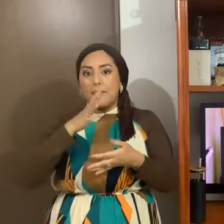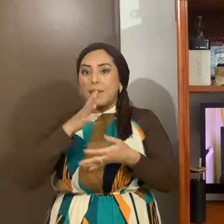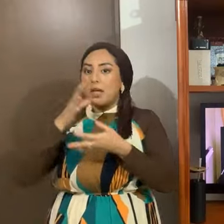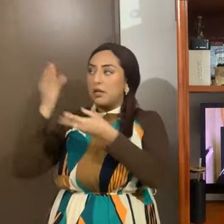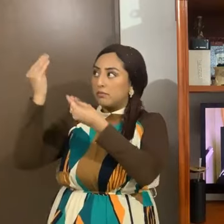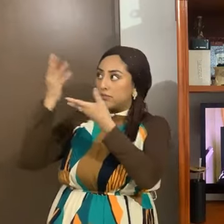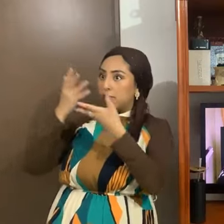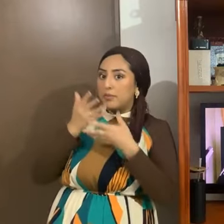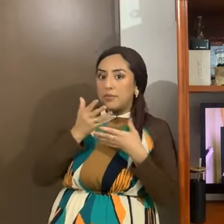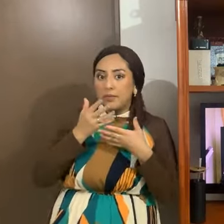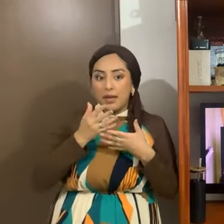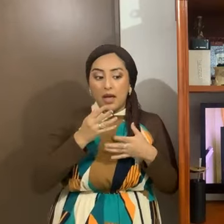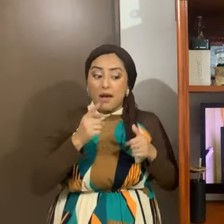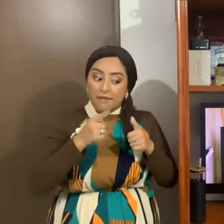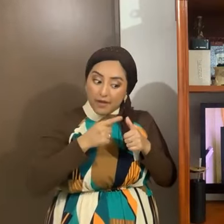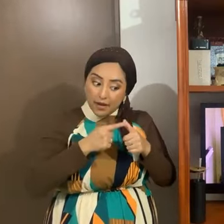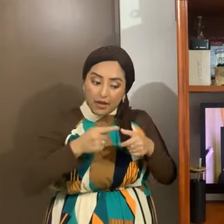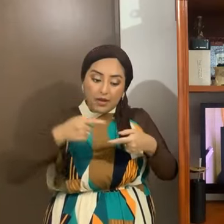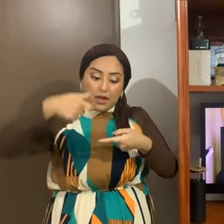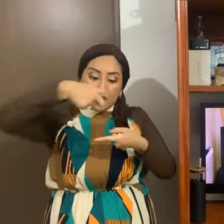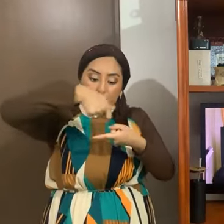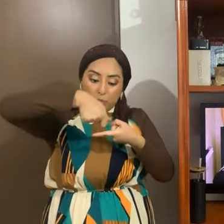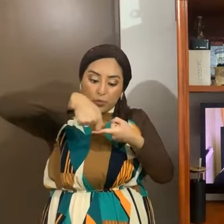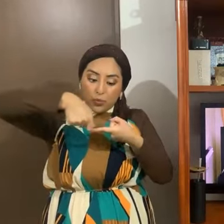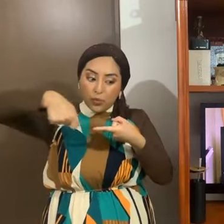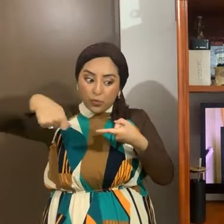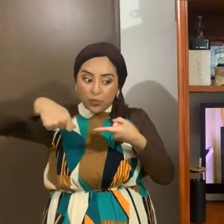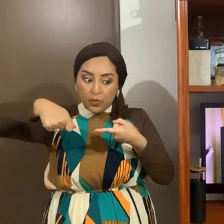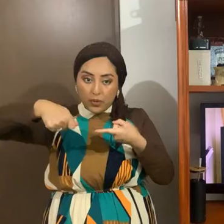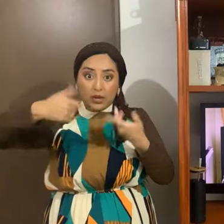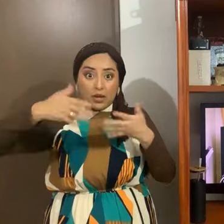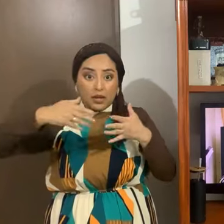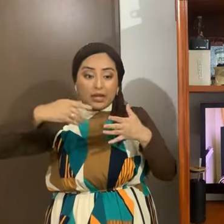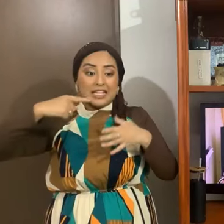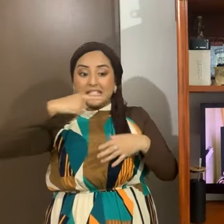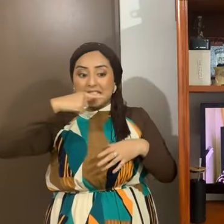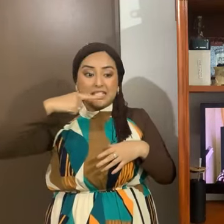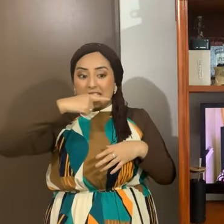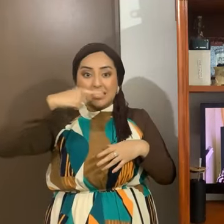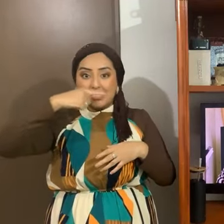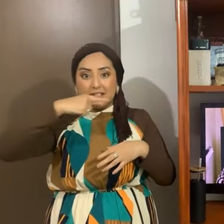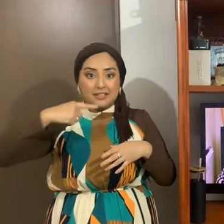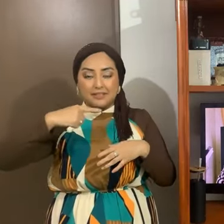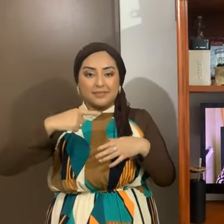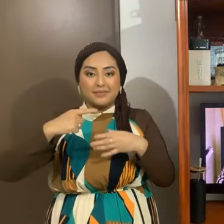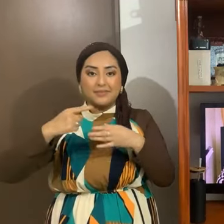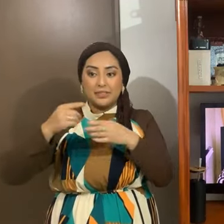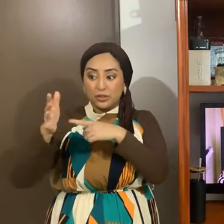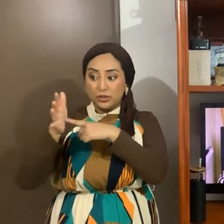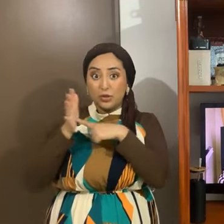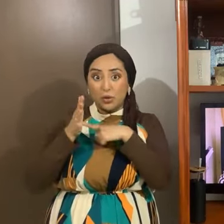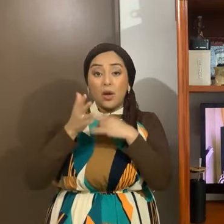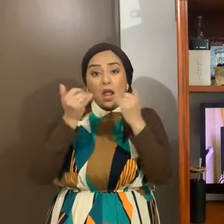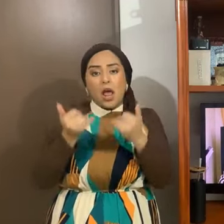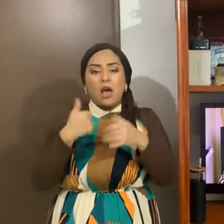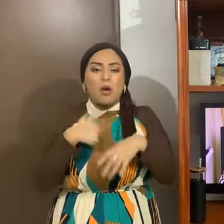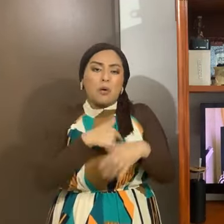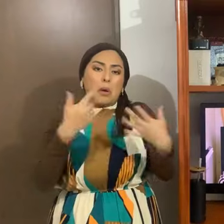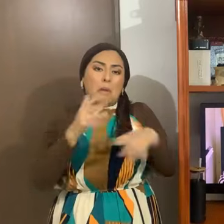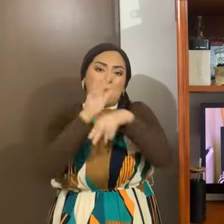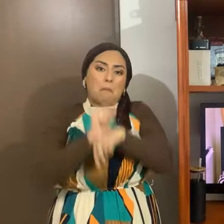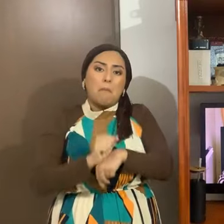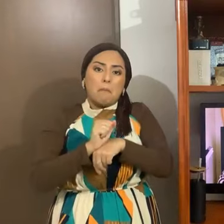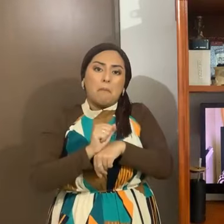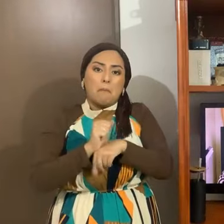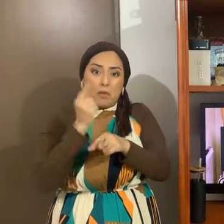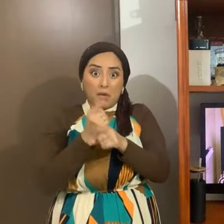enseñaron nuestros papás, ¿sí? O los maestros nos explicaron, dijeron, bueno, te tienes que lavar los dientes de esta forma. Y hoy es un hábito, es